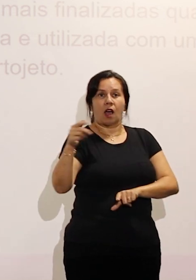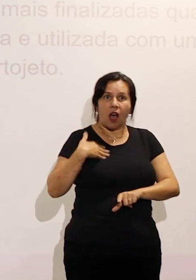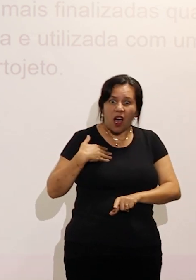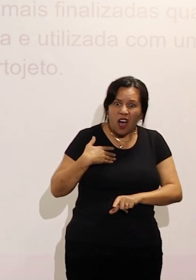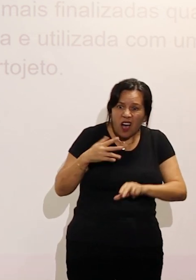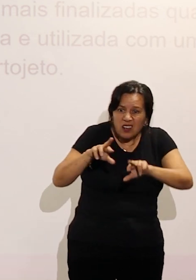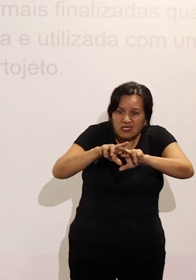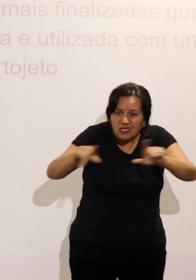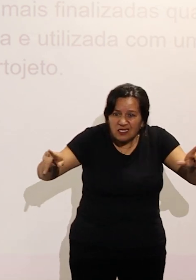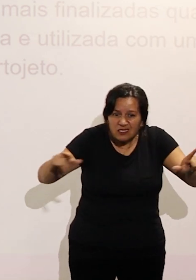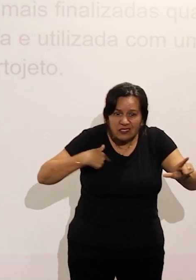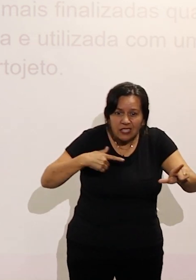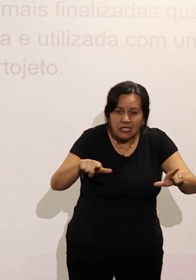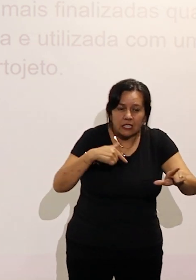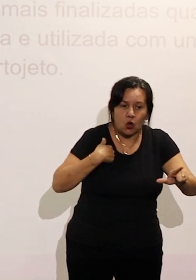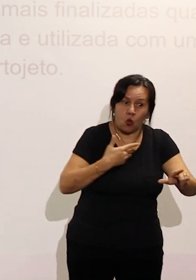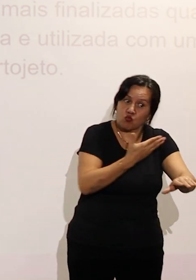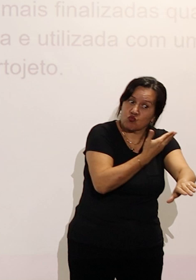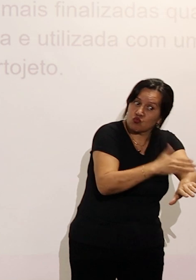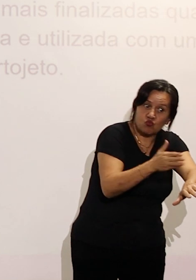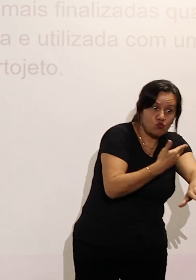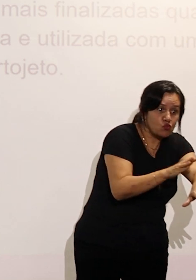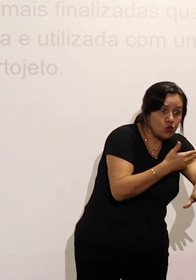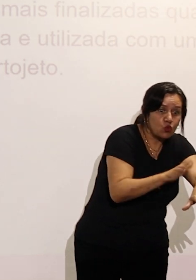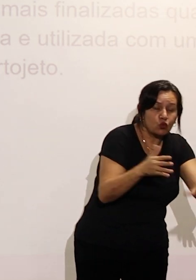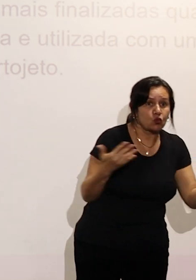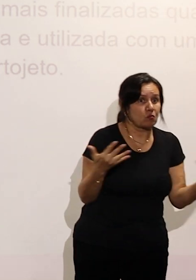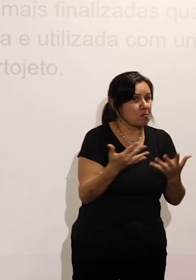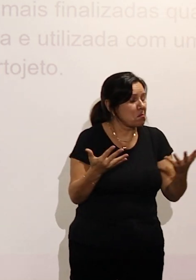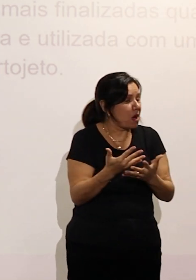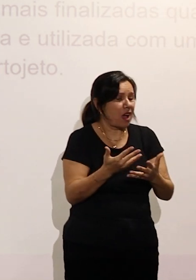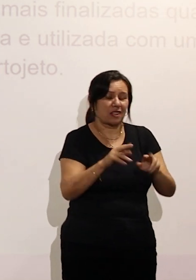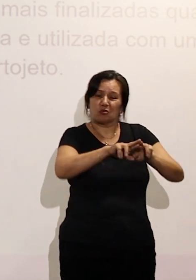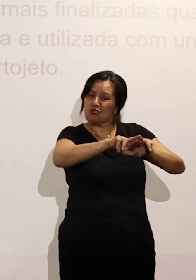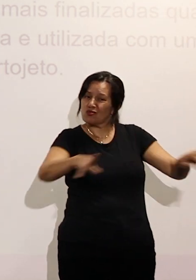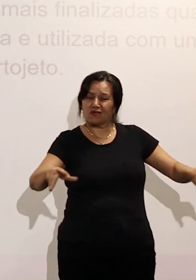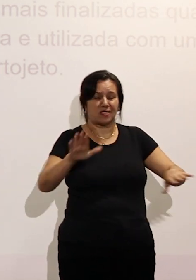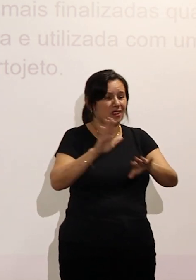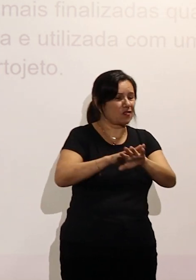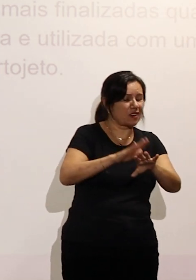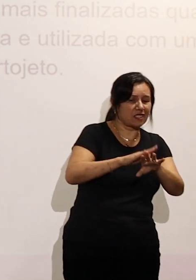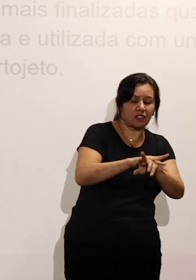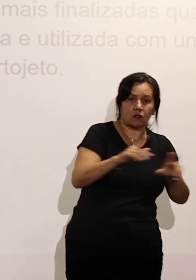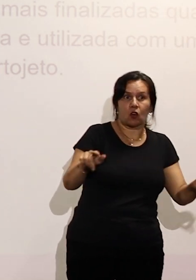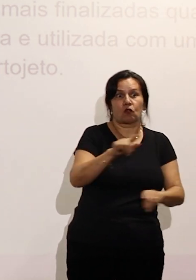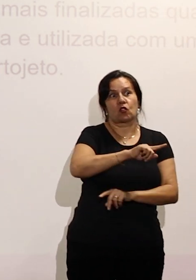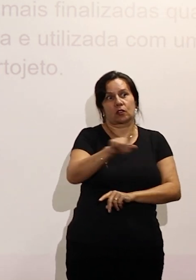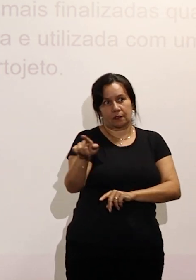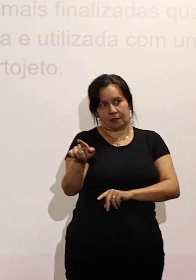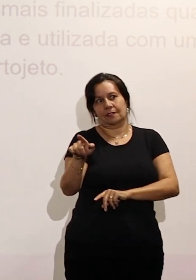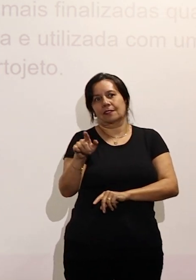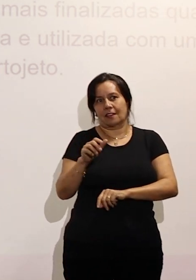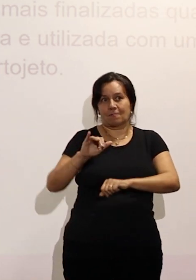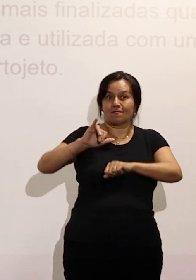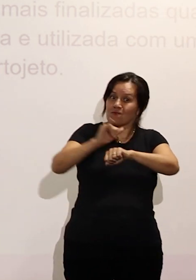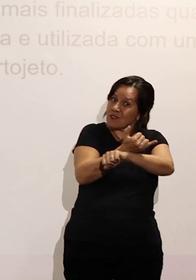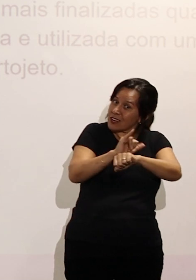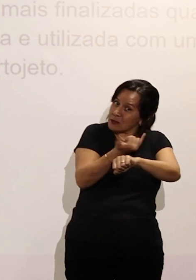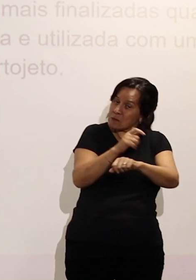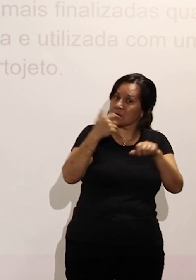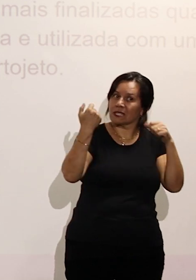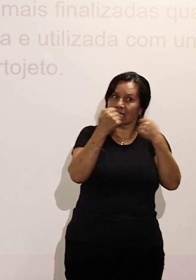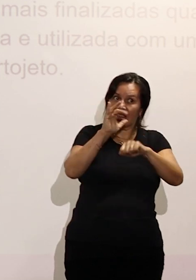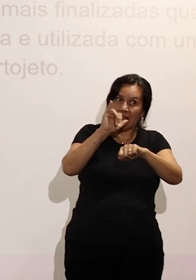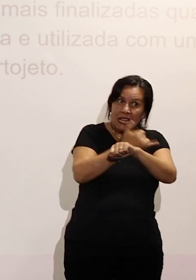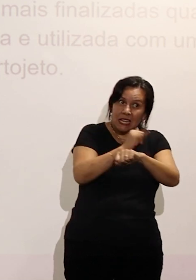de você não ter se viciado em fazer uma coisa só, você vai ter, pelo menos, uma adaptabilidade maior de